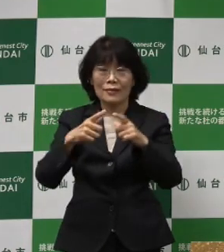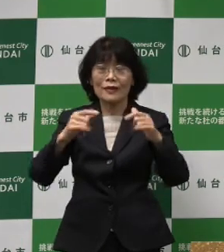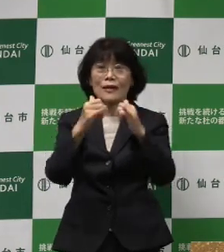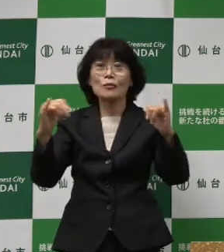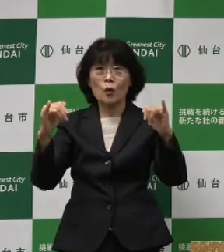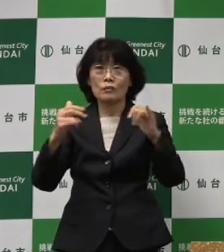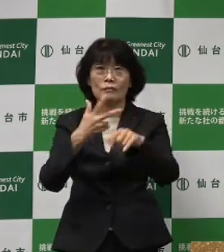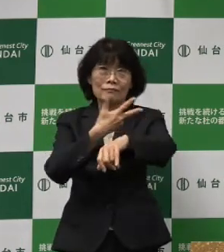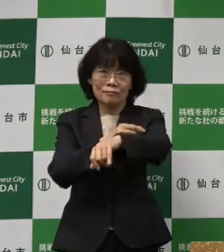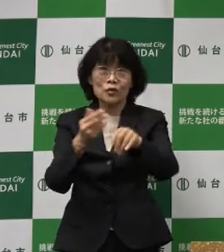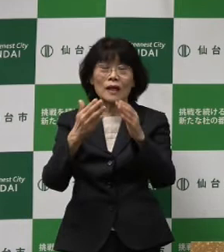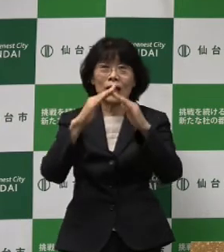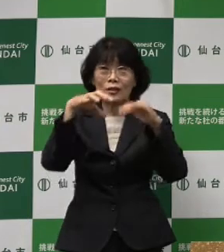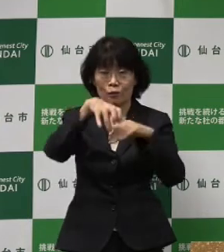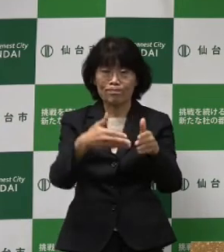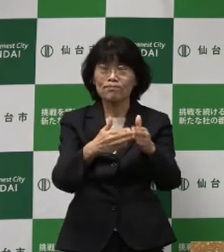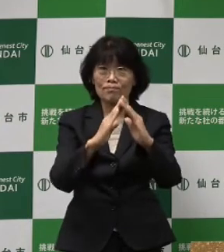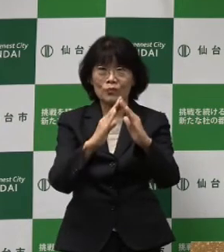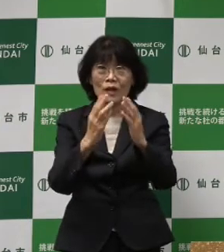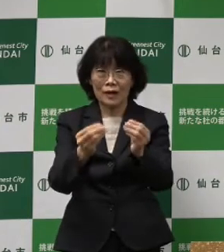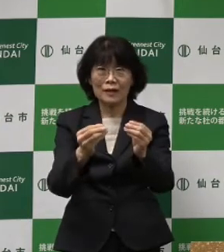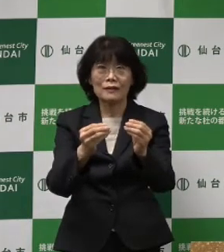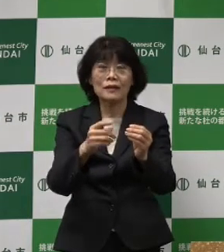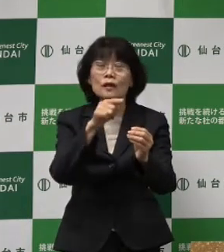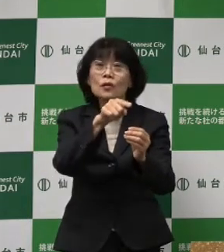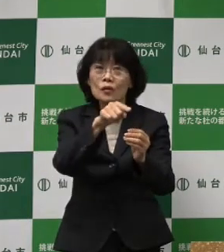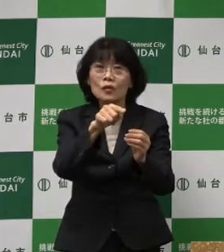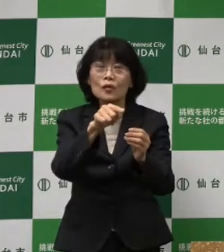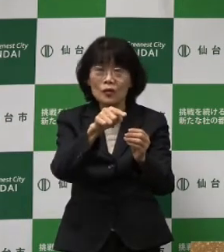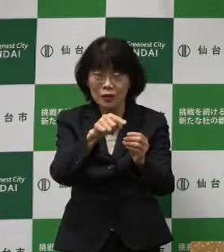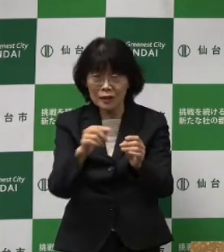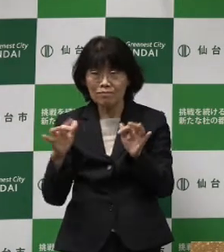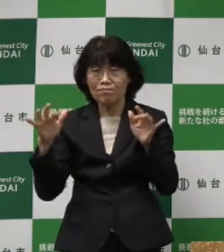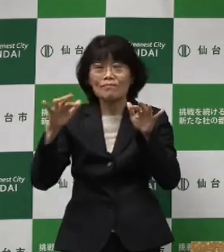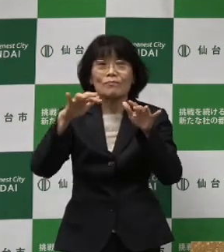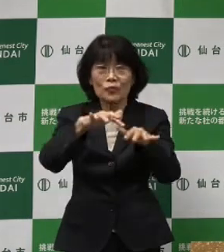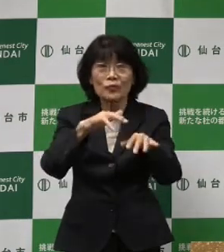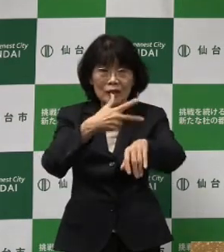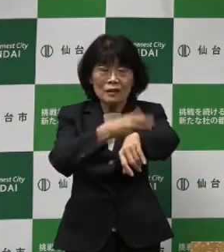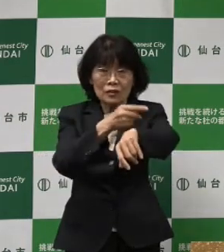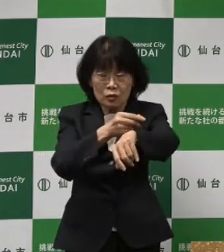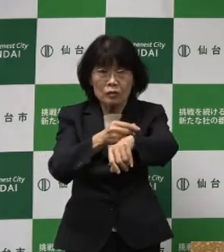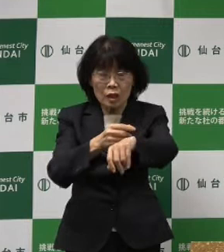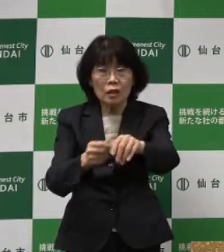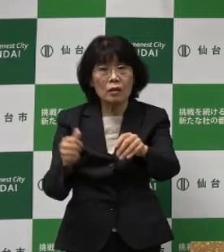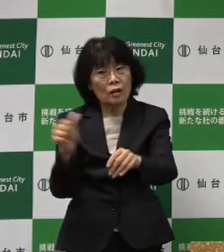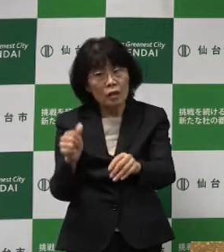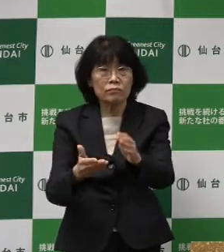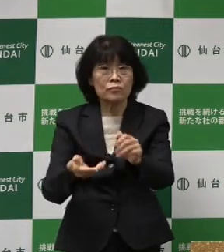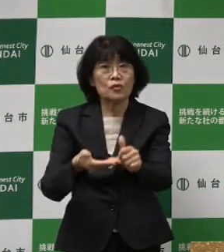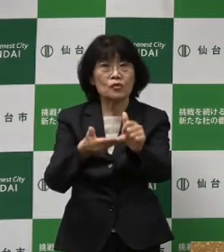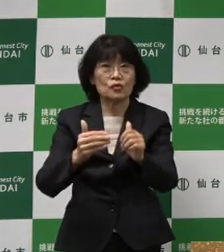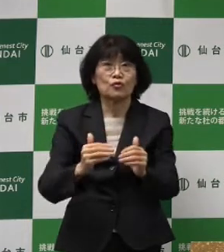県と設置して、まあ、ある程度それがやっぱりその接種の促進につながった部分があるのかなと思うんですが、3回目の接種